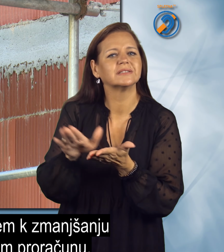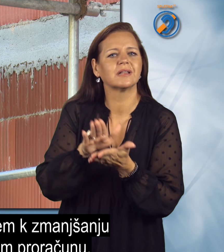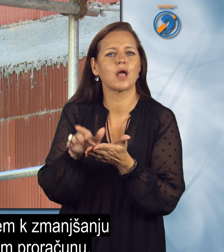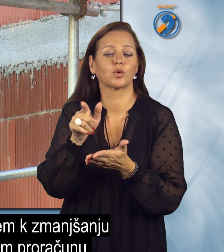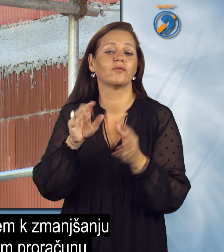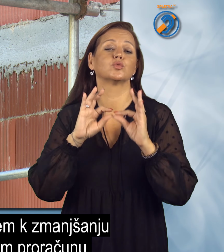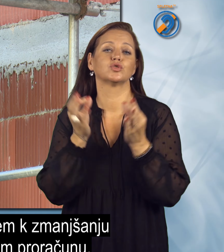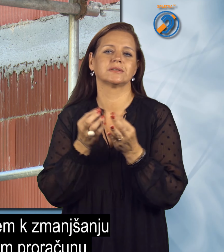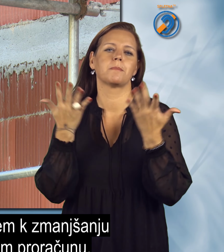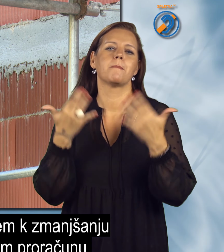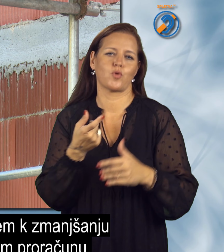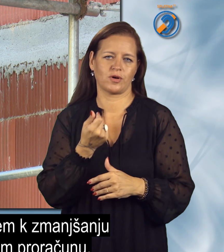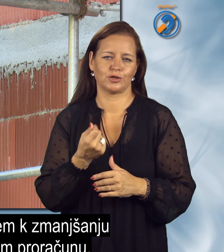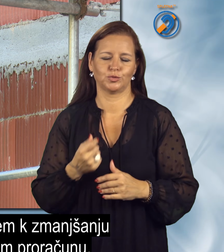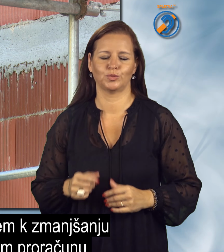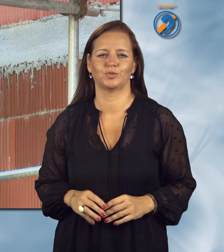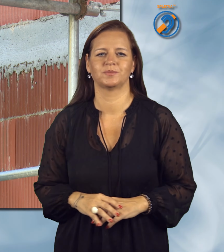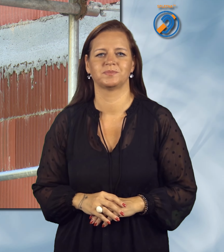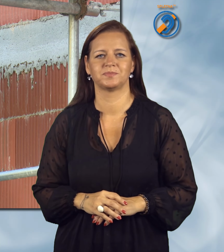v družinskem proračunu.